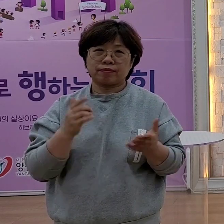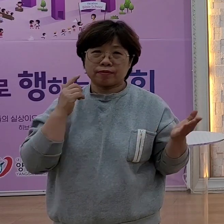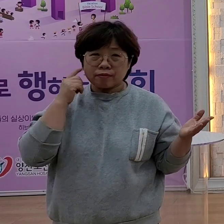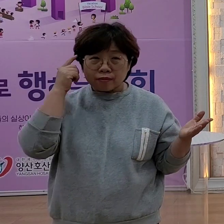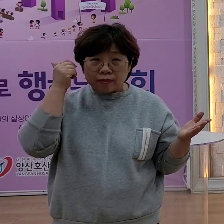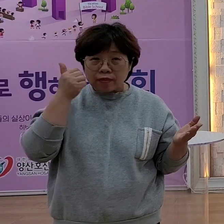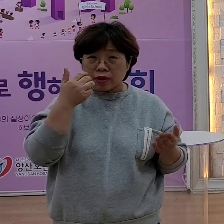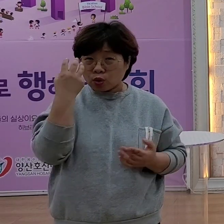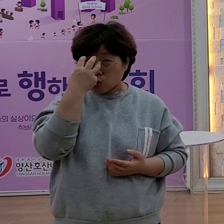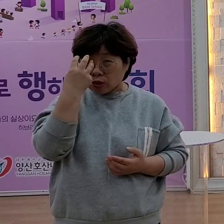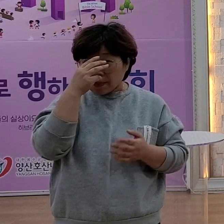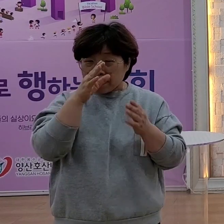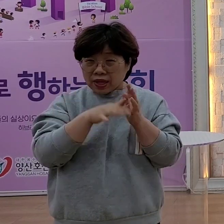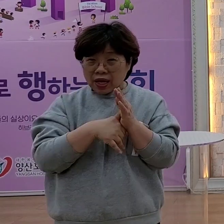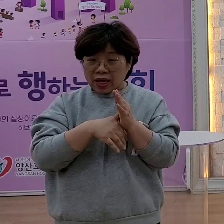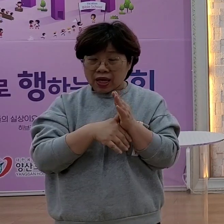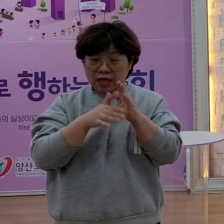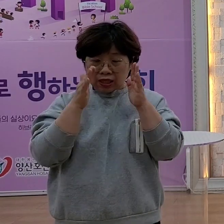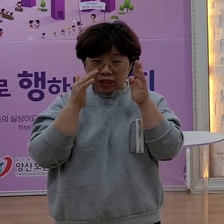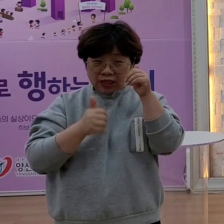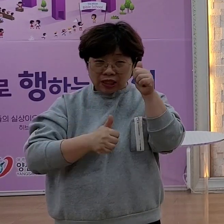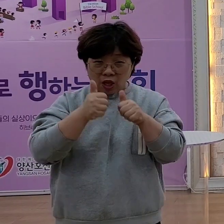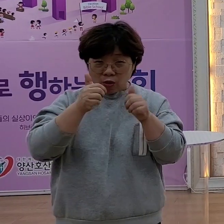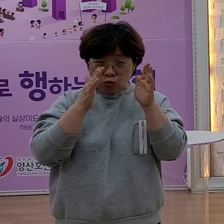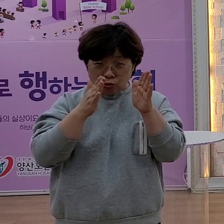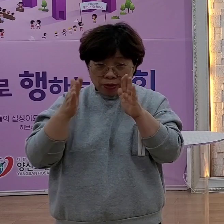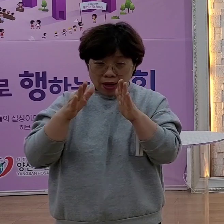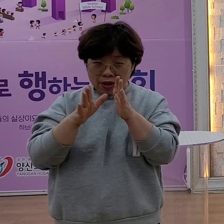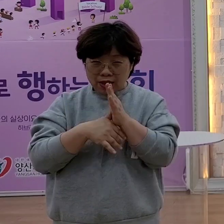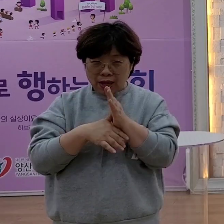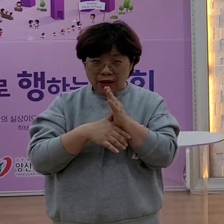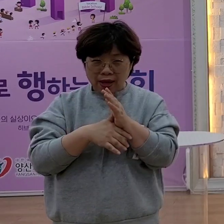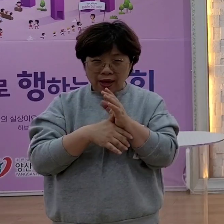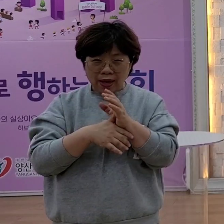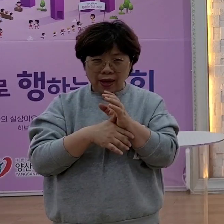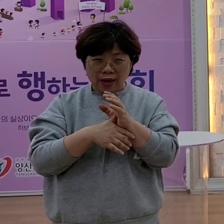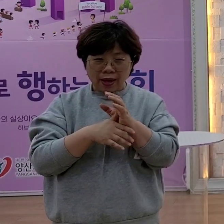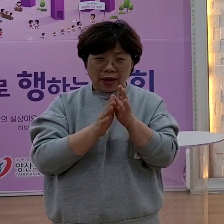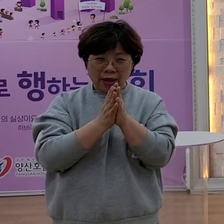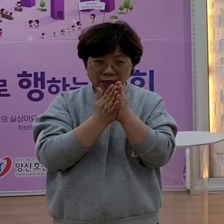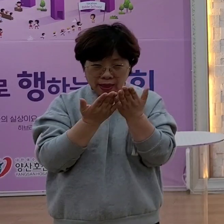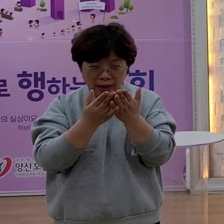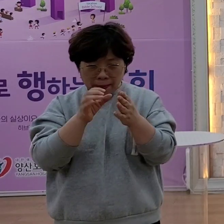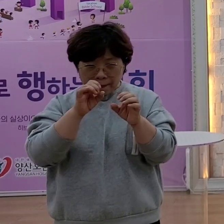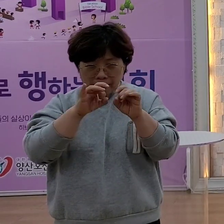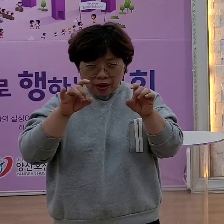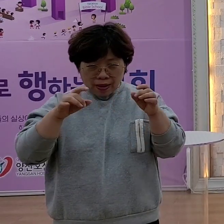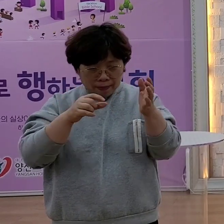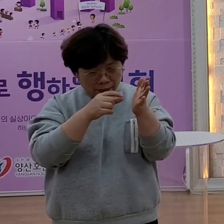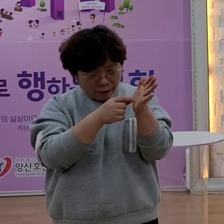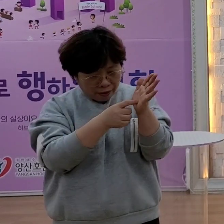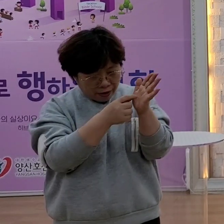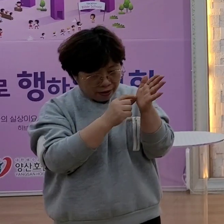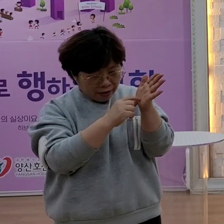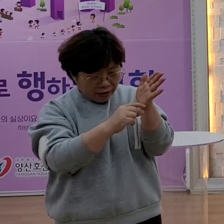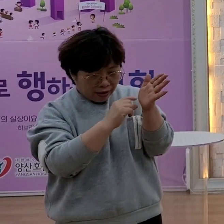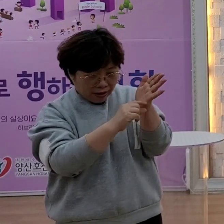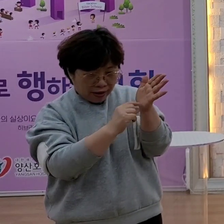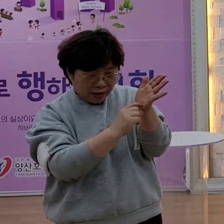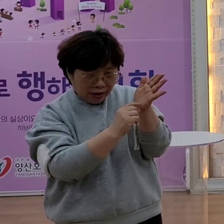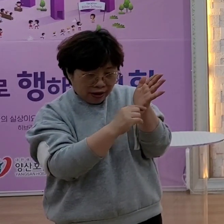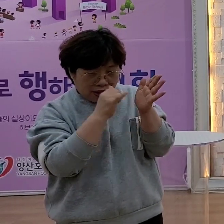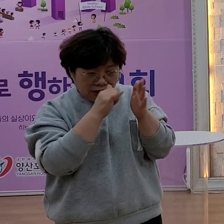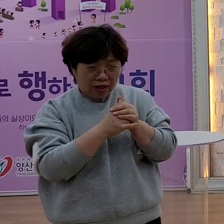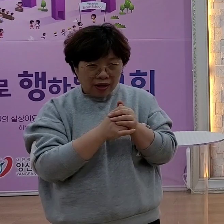시험 준비하잖아요. 고3 때 그 문제집 밑에마다 맨날 적혀 있는 문구였습니다. 도대체 이게 어디서 나왔는지 몰랐는데 이게